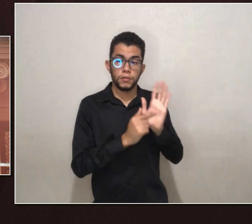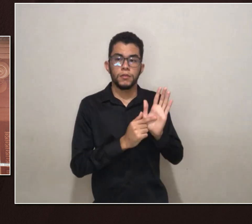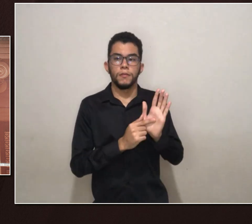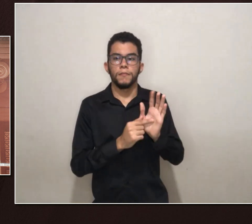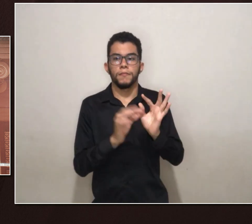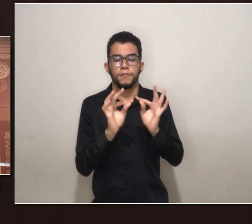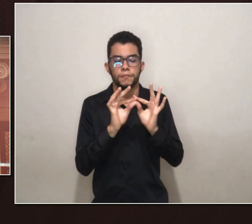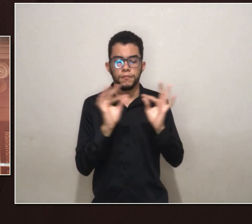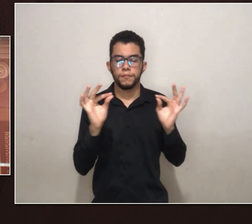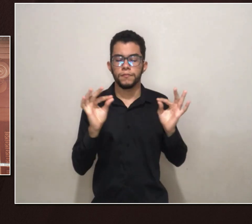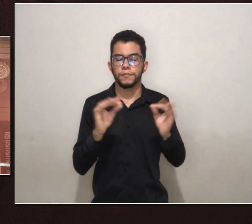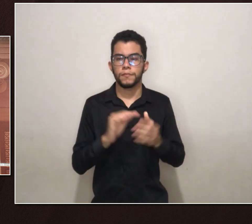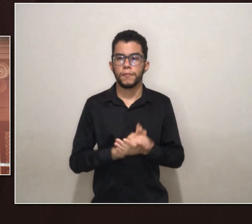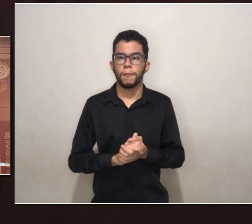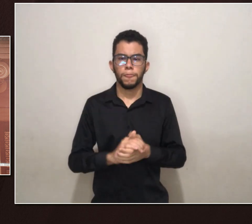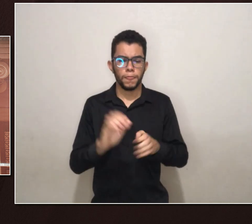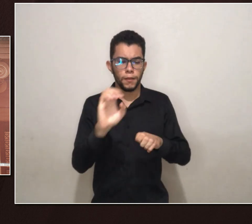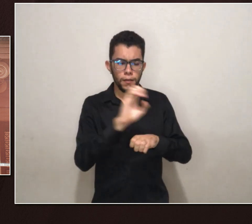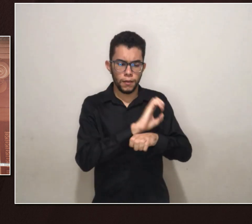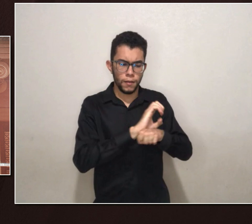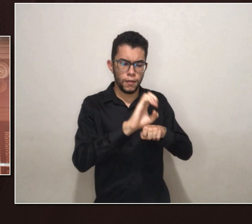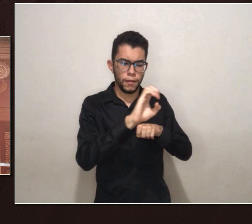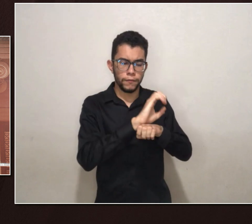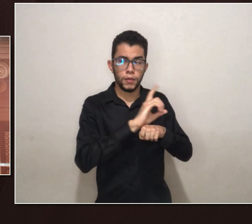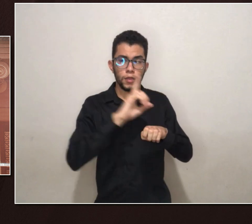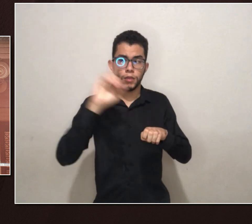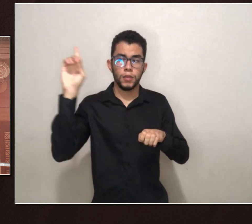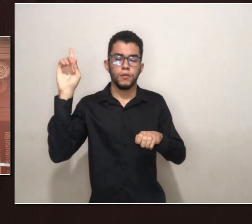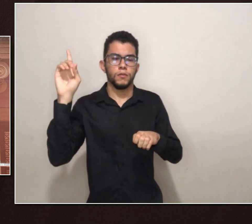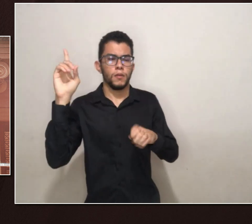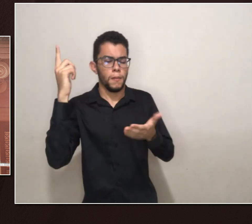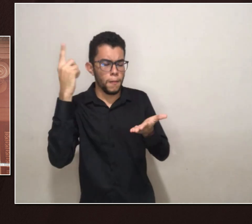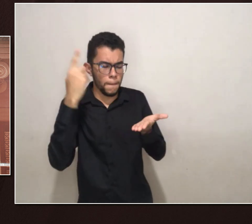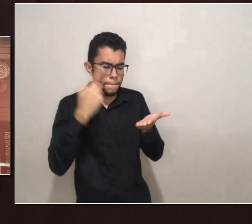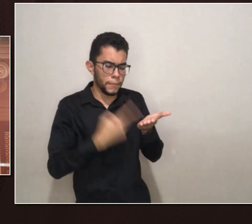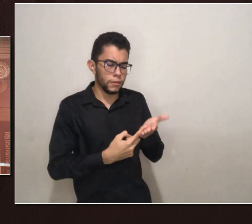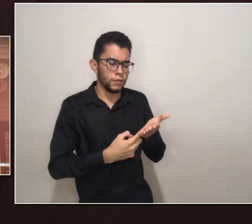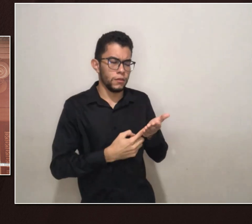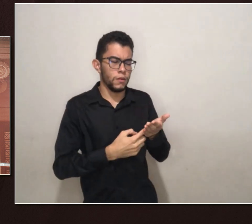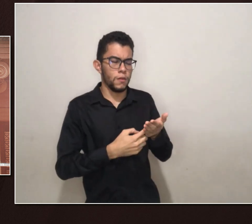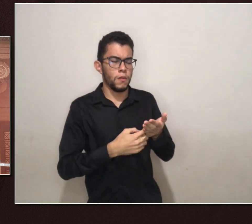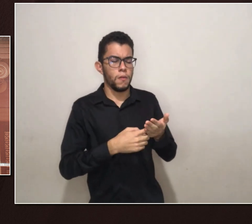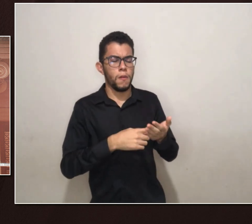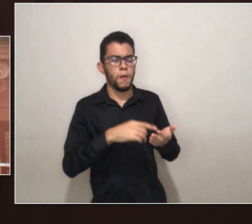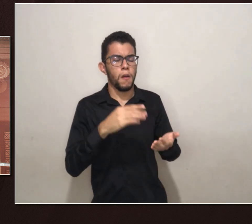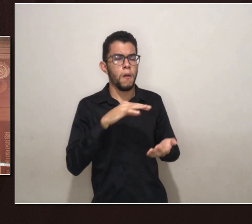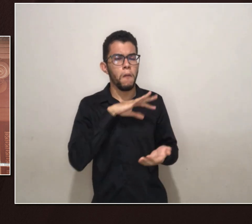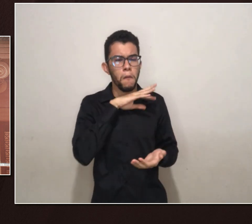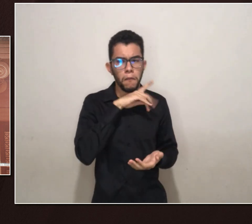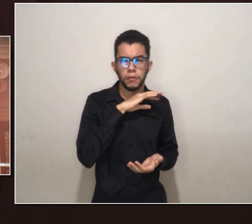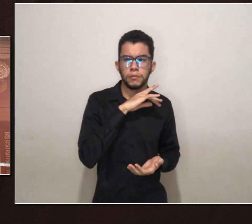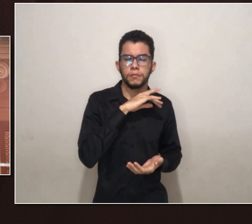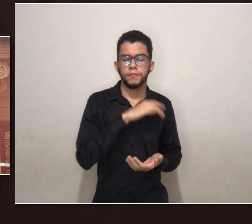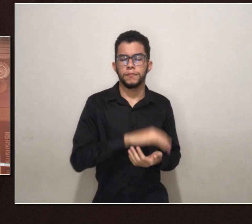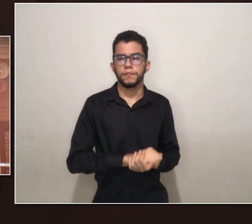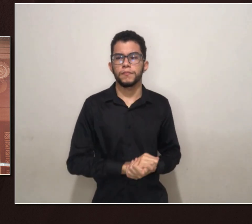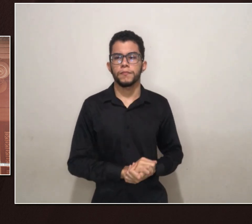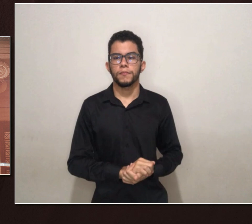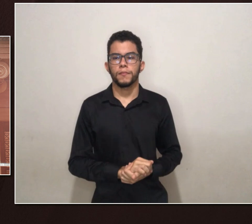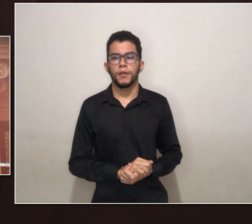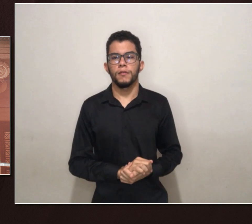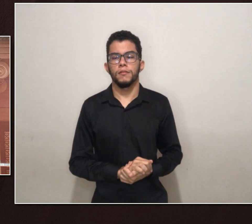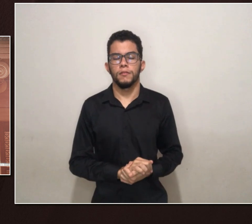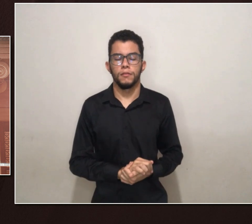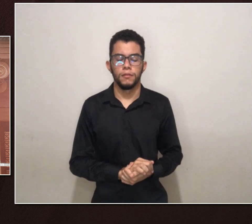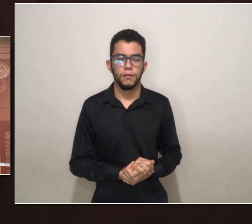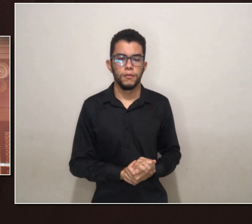Em Éfeso, o Senhor decreta a raiz da decadência, abandonaste o primeiro amor. Isso, na verdade, já li. Ela é ameaçada